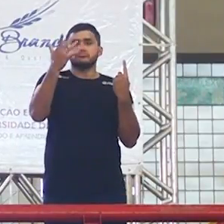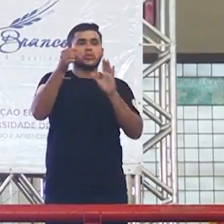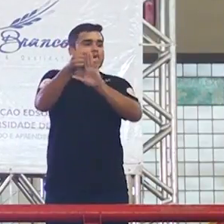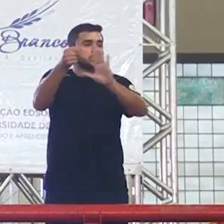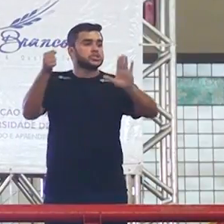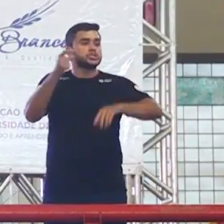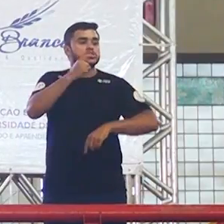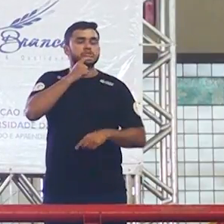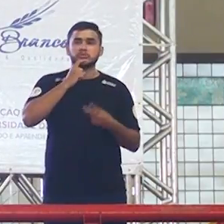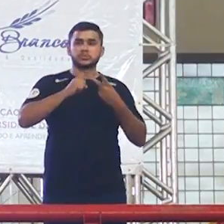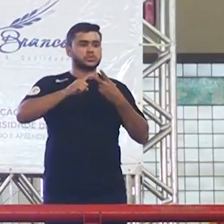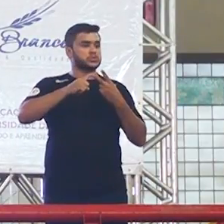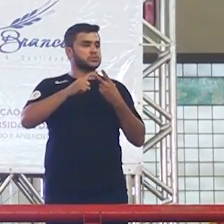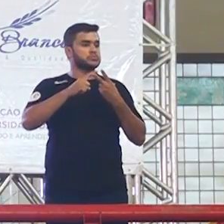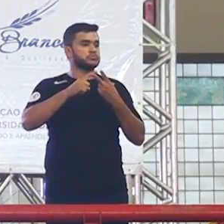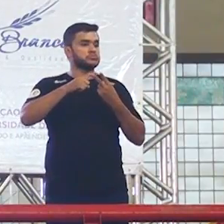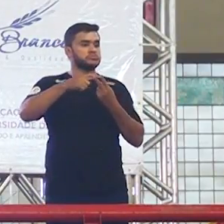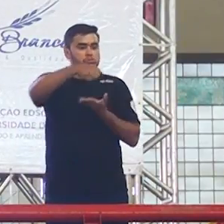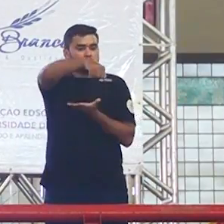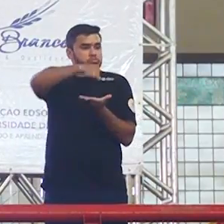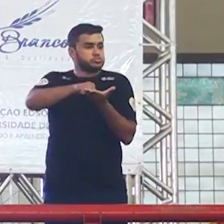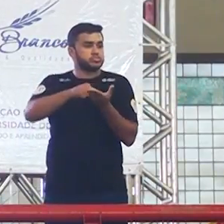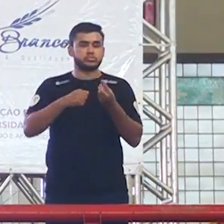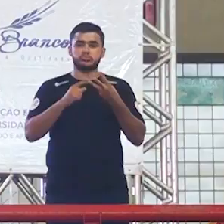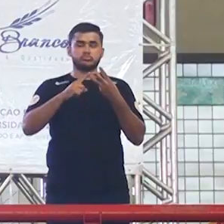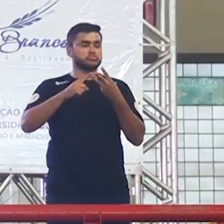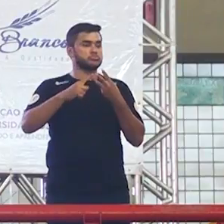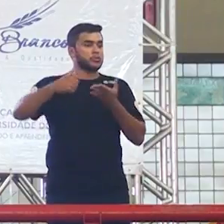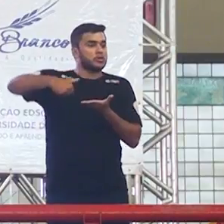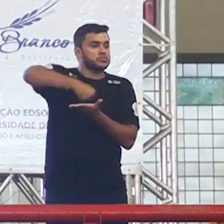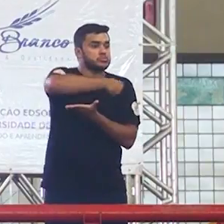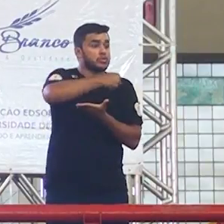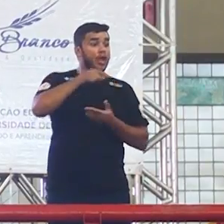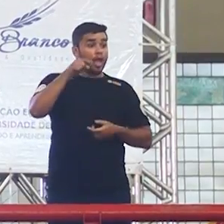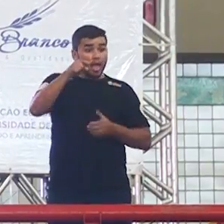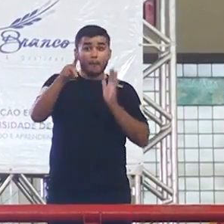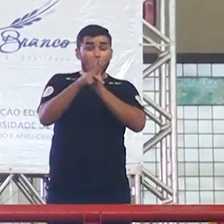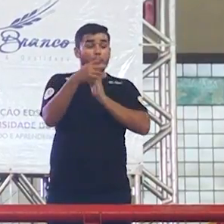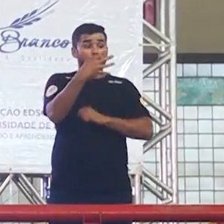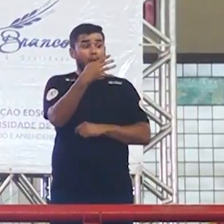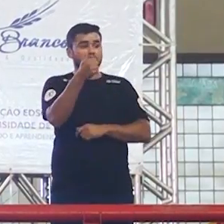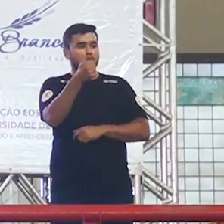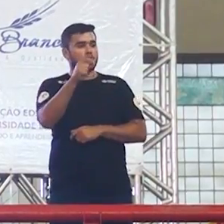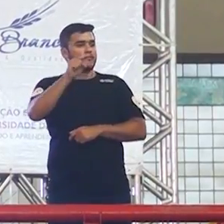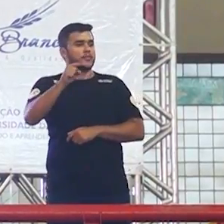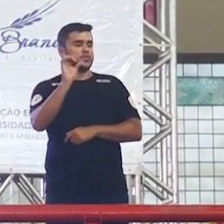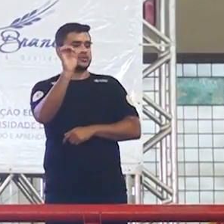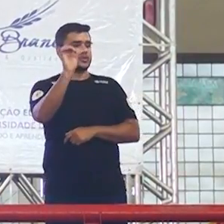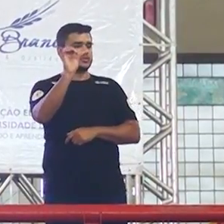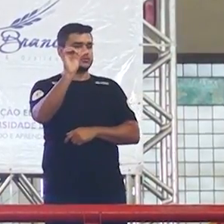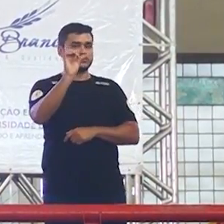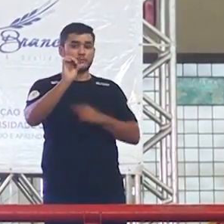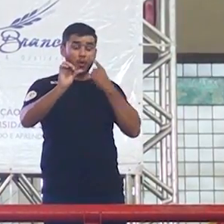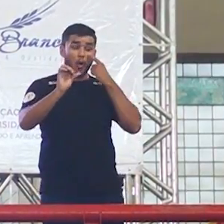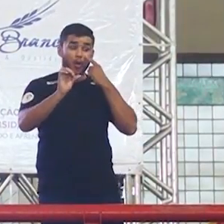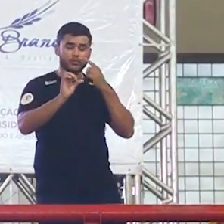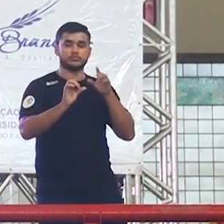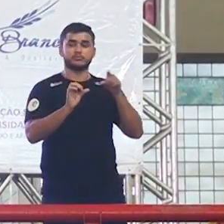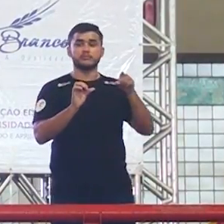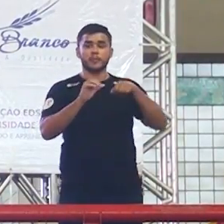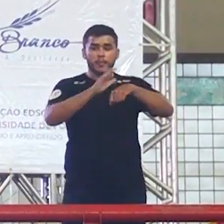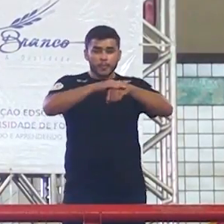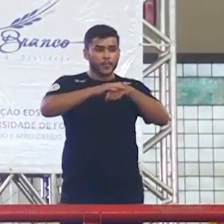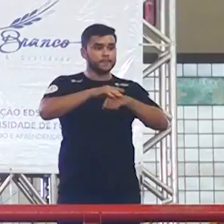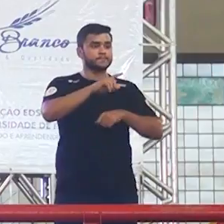Quilowatt-hora por mês. A quantidade de energia que esse aparelho vai consumir em um mês. Então, eu queria que você fizesse um favor eu queria que